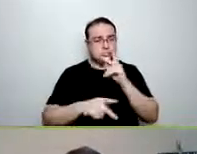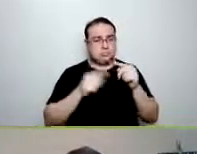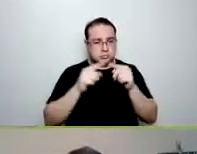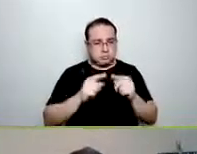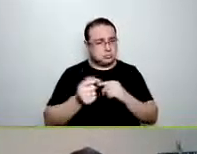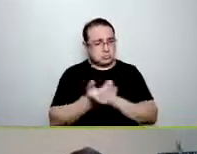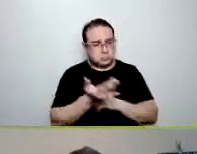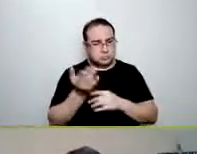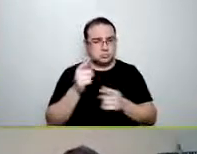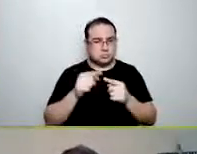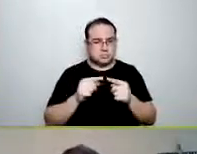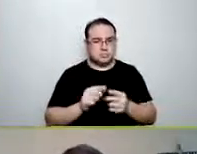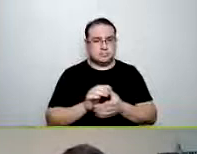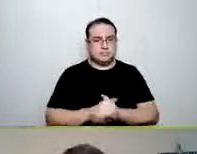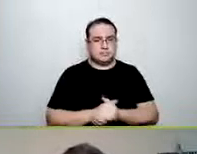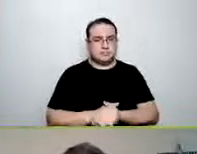vai.